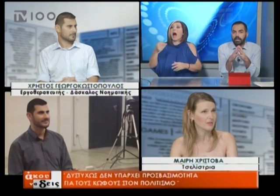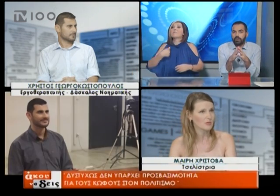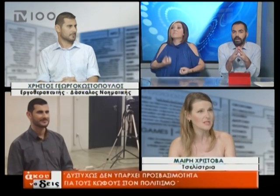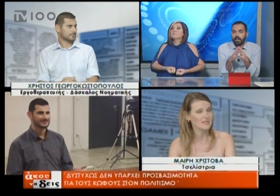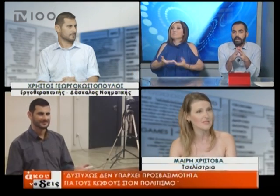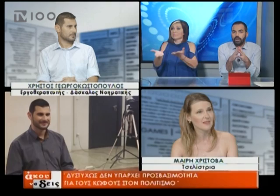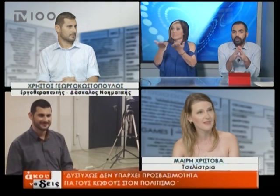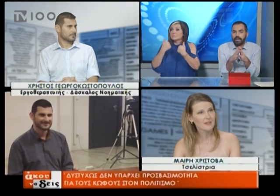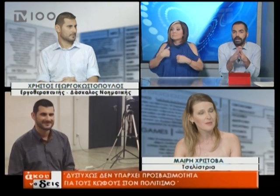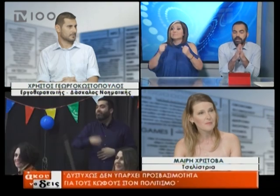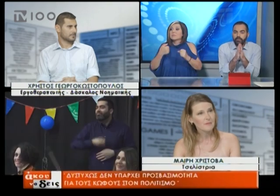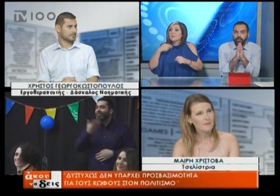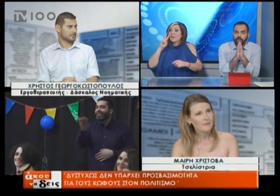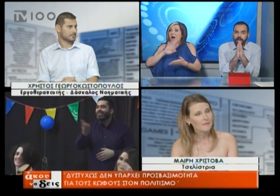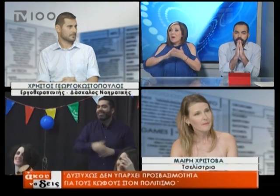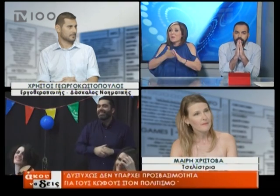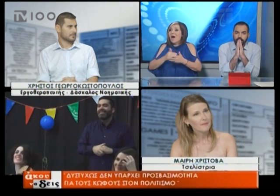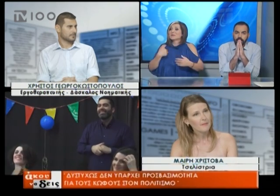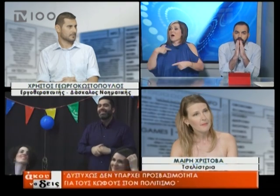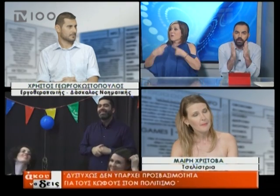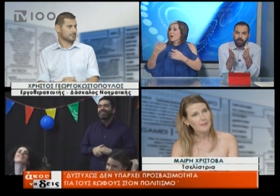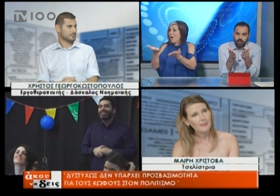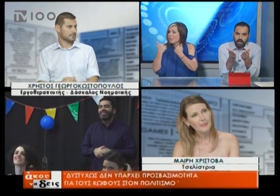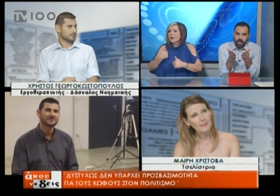αν δεν το ζήσεις. Να ρωτήσω κάτι. Εσείς πώς αισθανθήκατε όταν